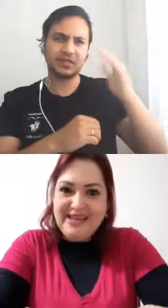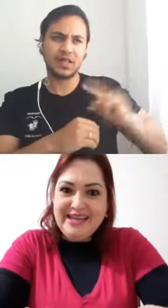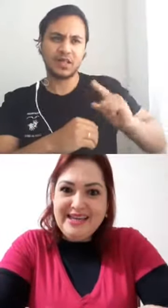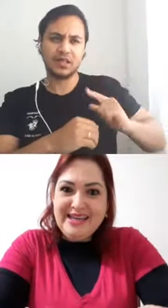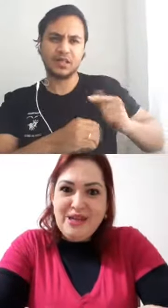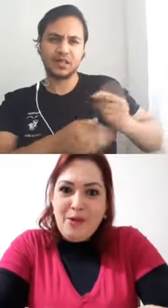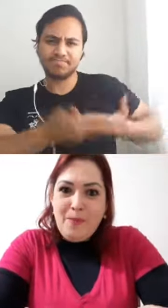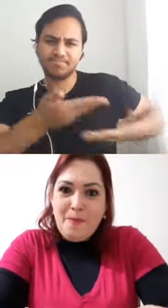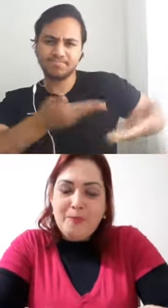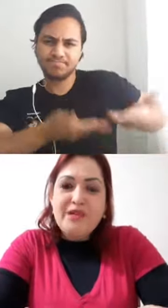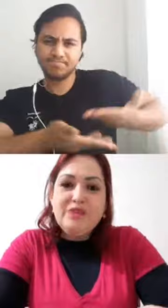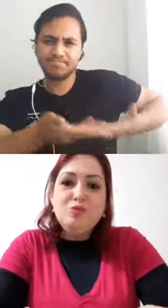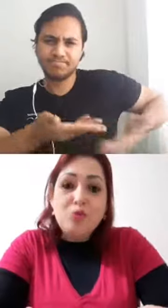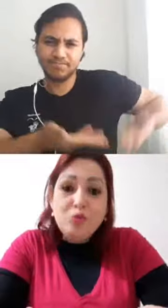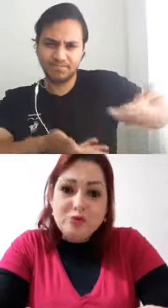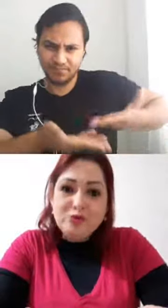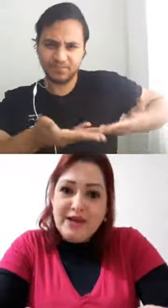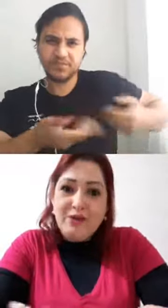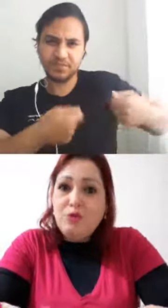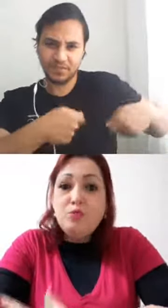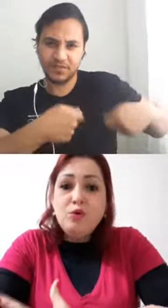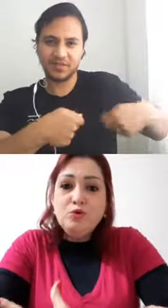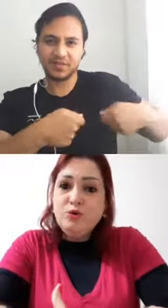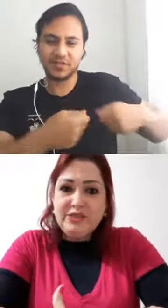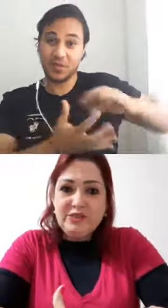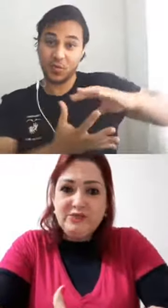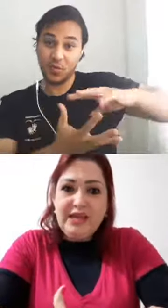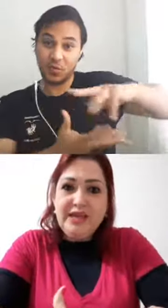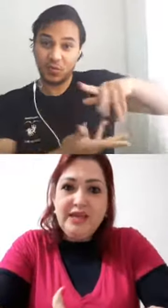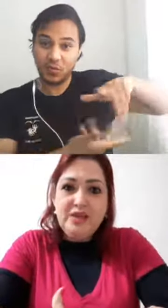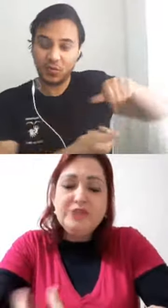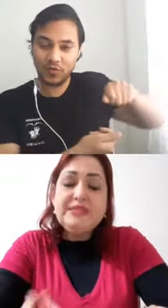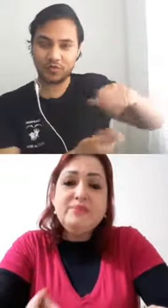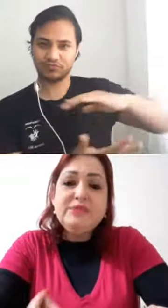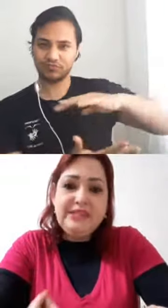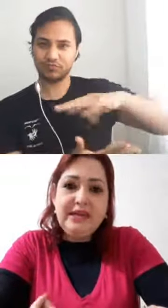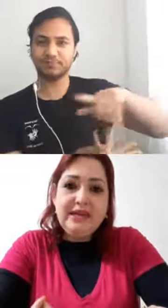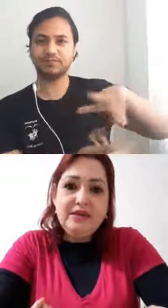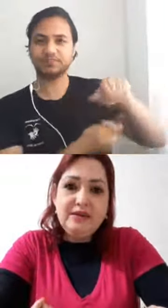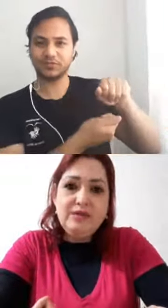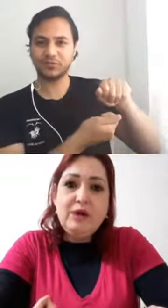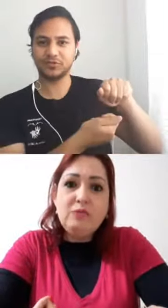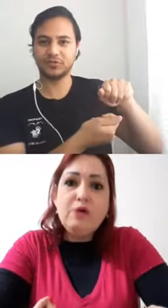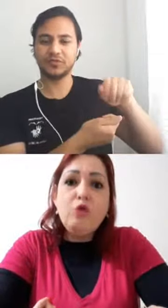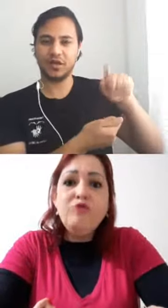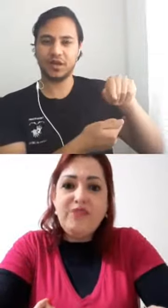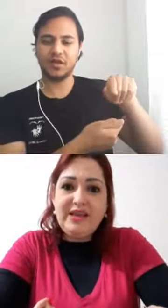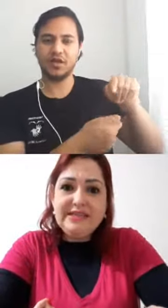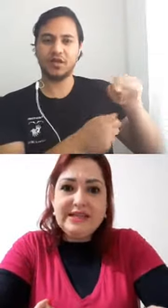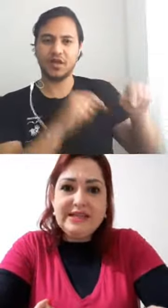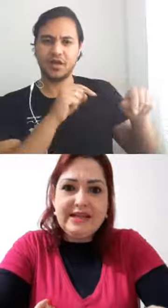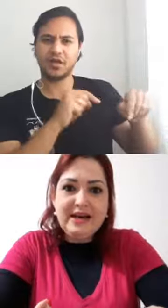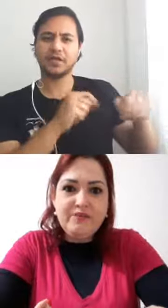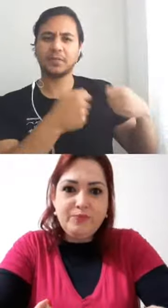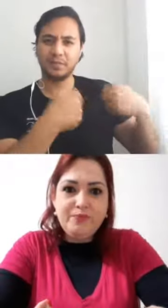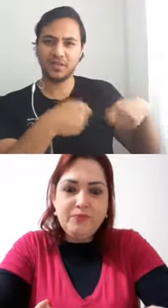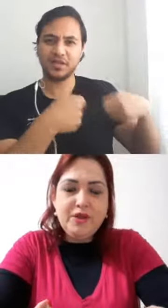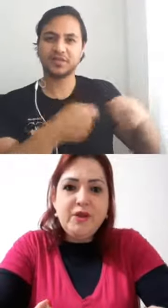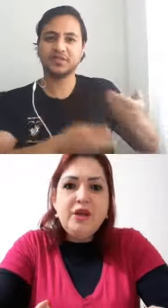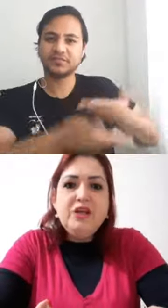né? Porque no mundo, é o mundo isso, né? Nós temos que ter uma convivência